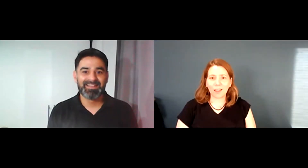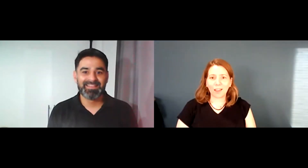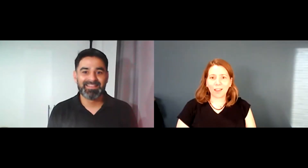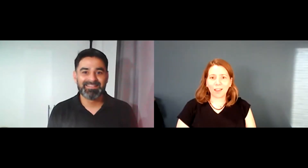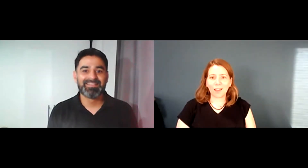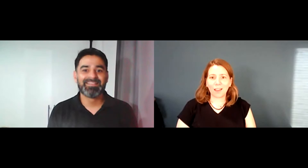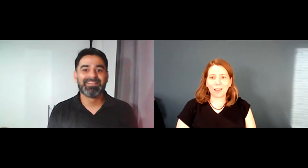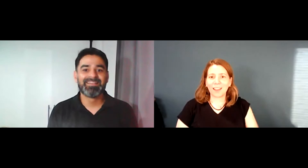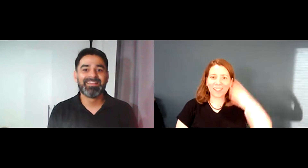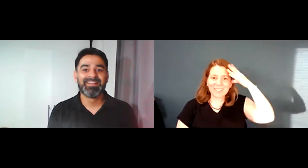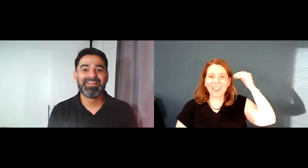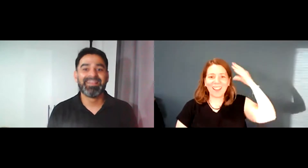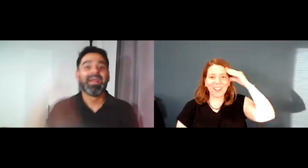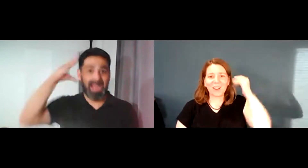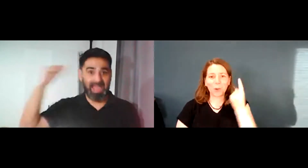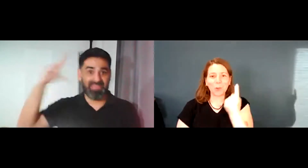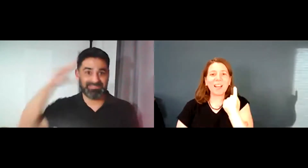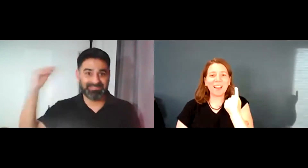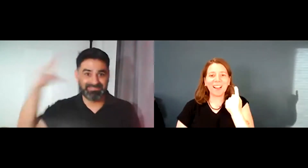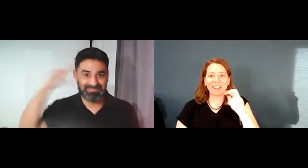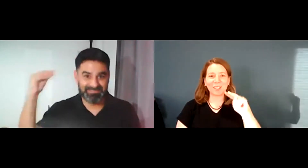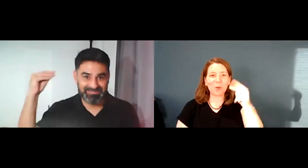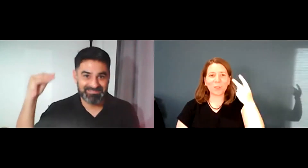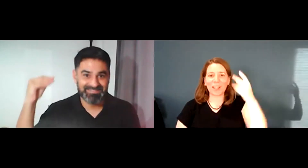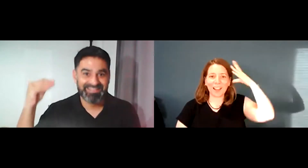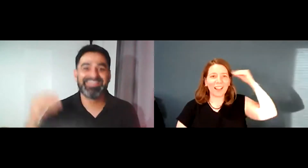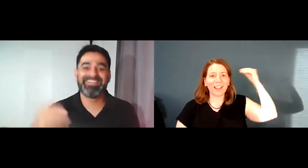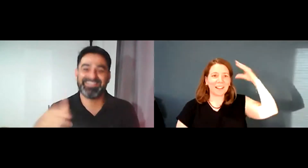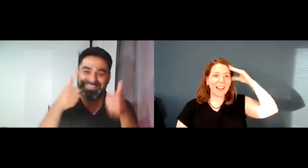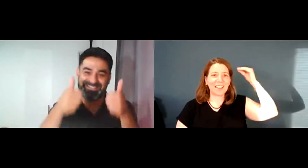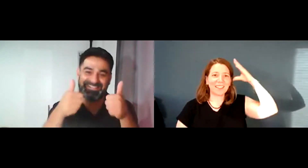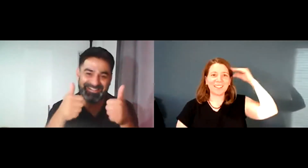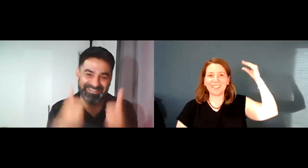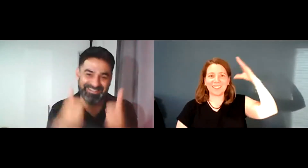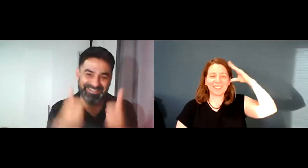Esta, así. ¿Esta? ¿Con una? Sí. ¡Segunda! Sí. ¡Gladys!